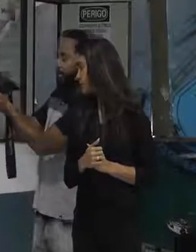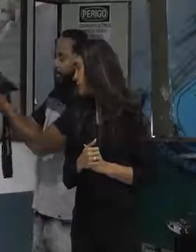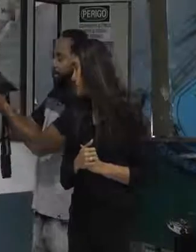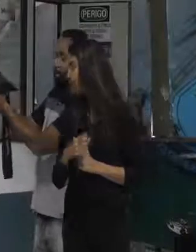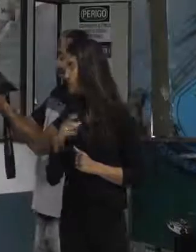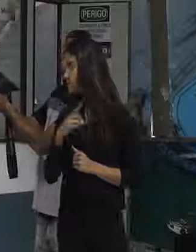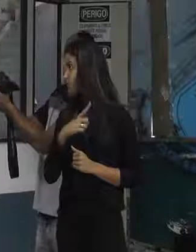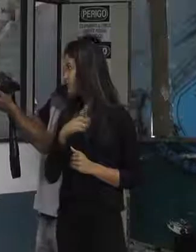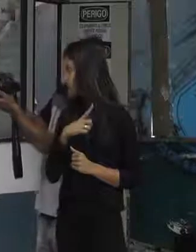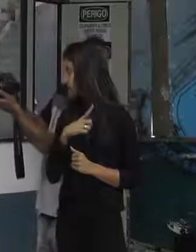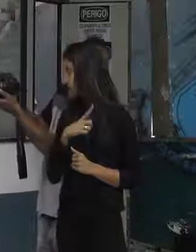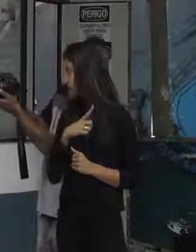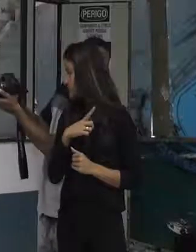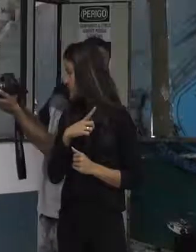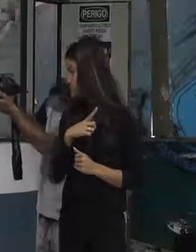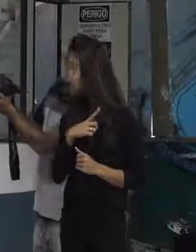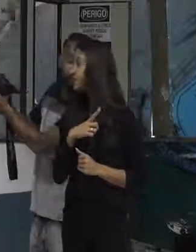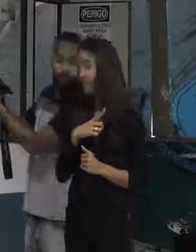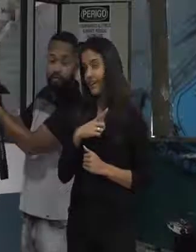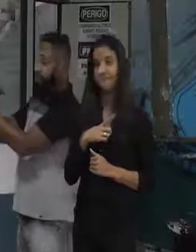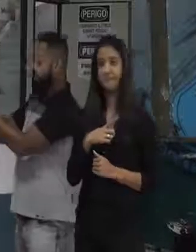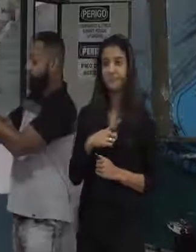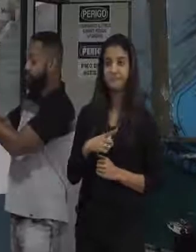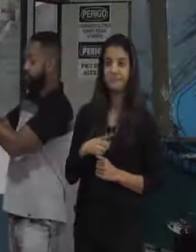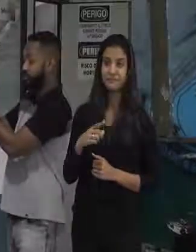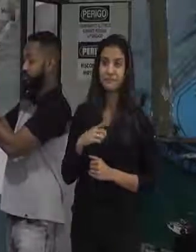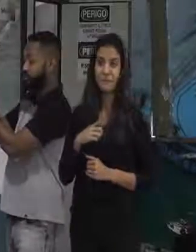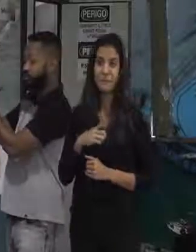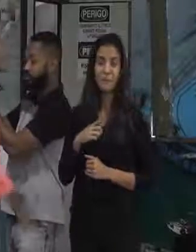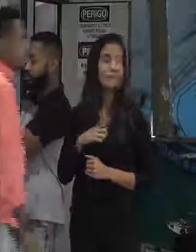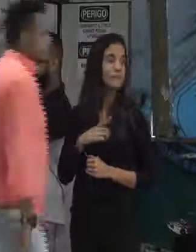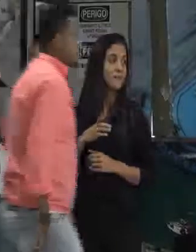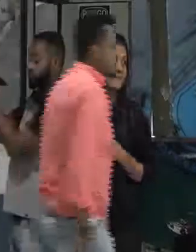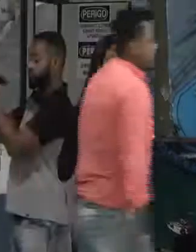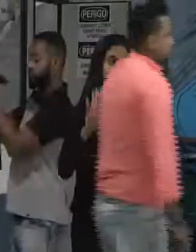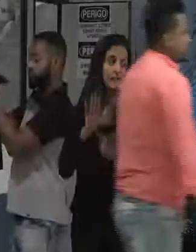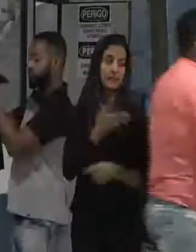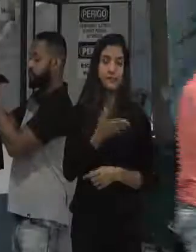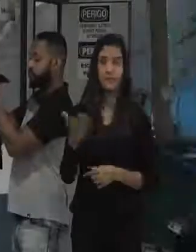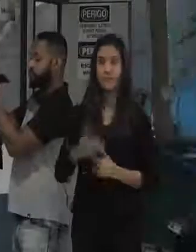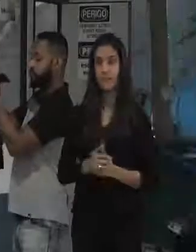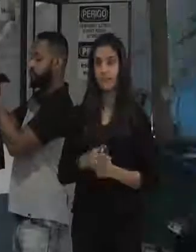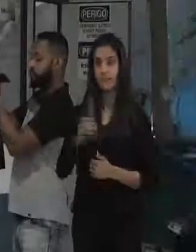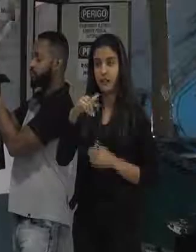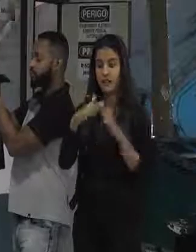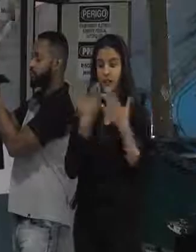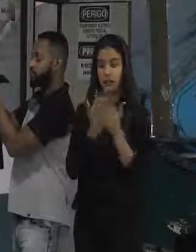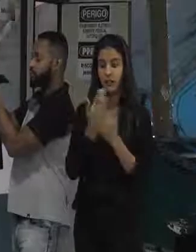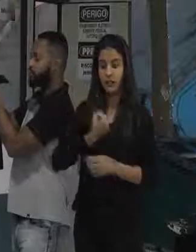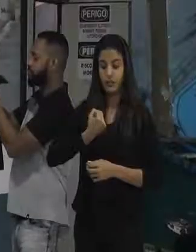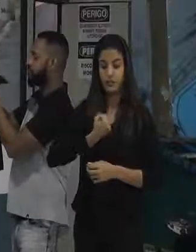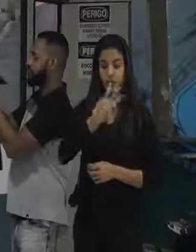atendido um de nossos requerimentos, que é compartilhado com todos vocês. É o requerimento do número